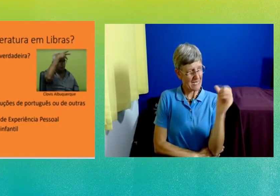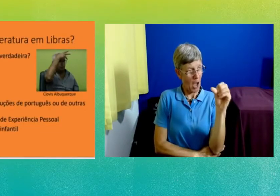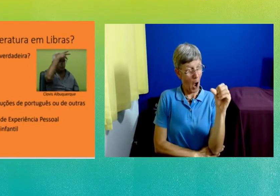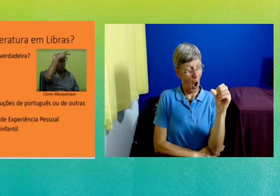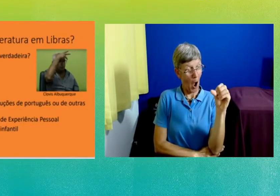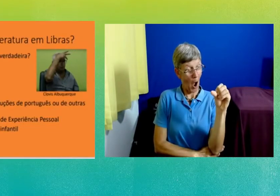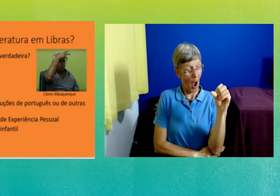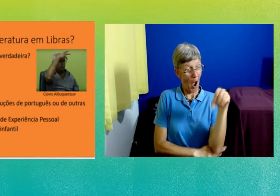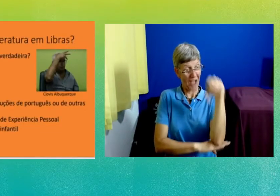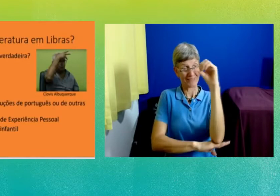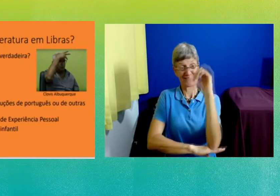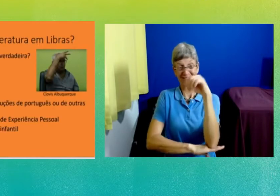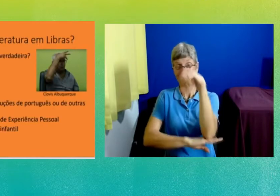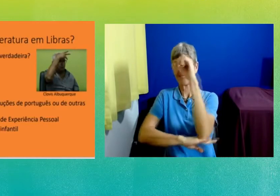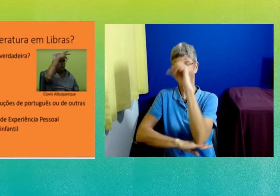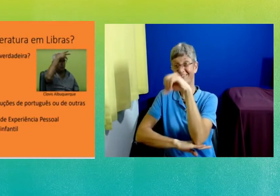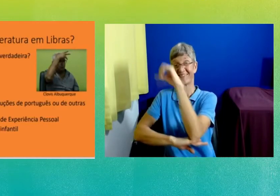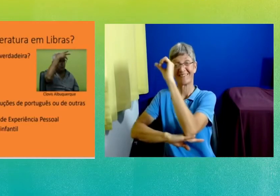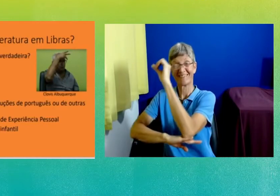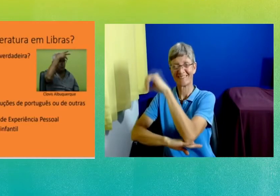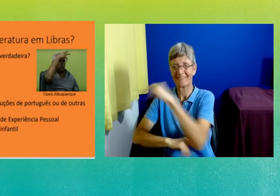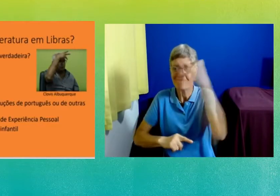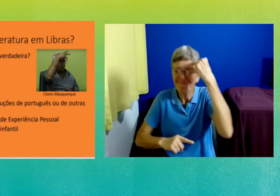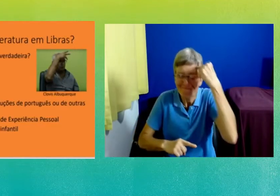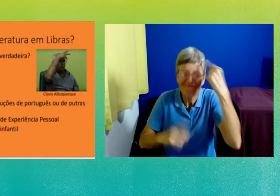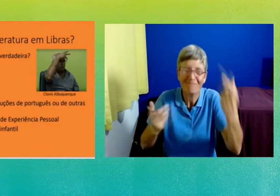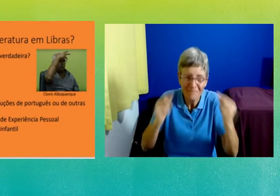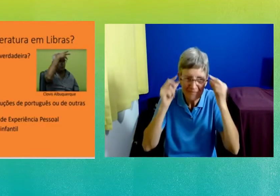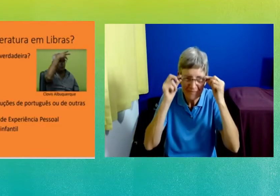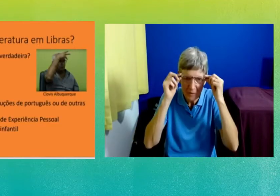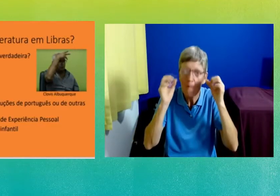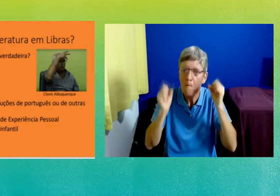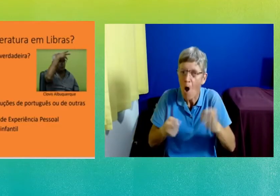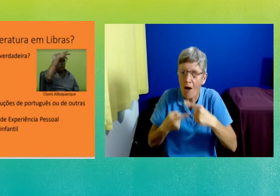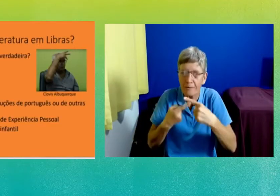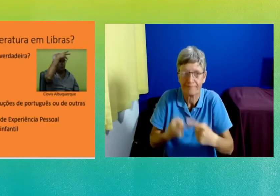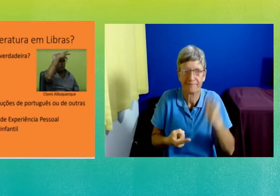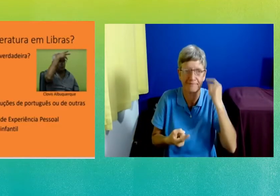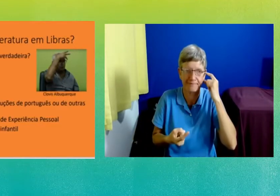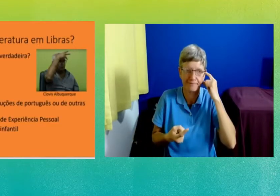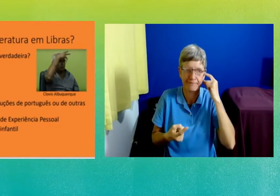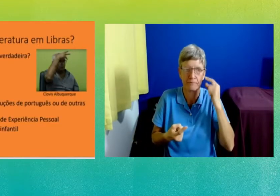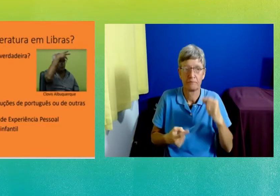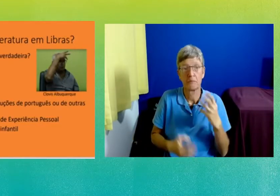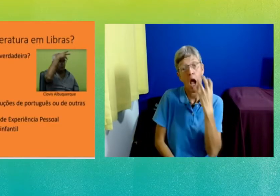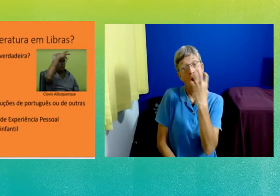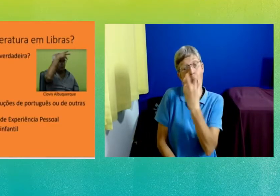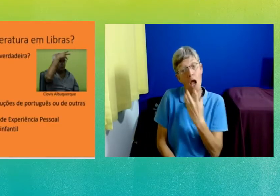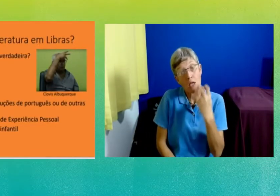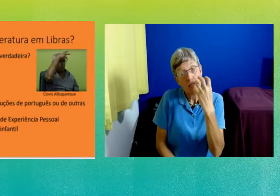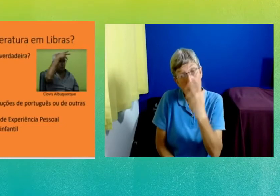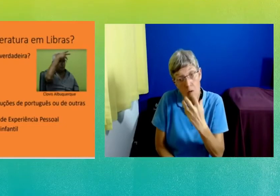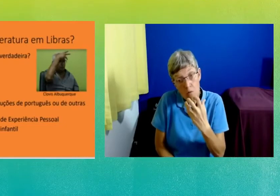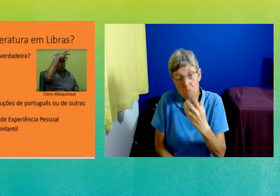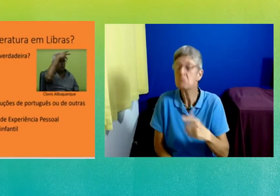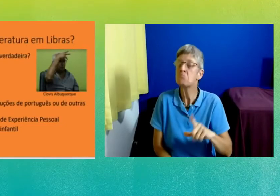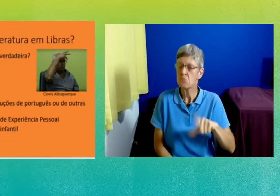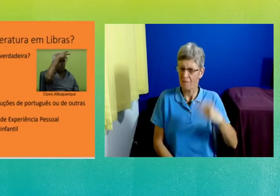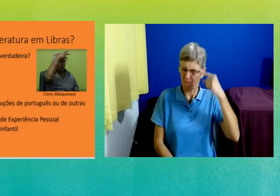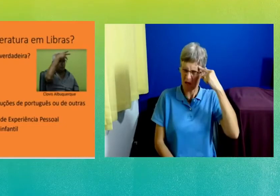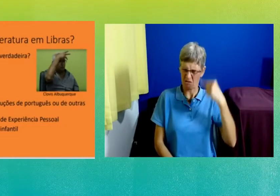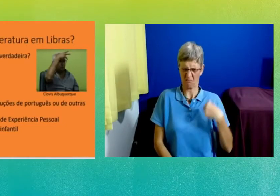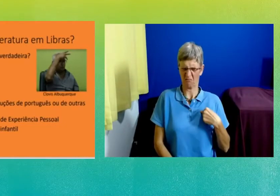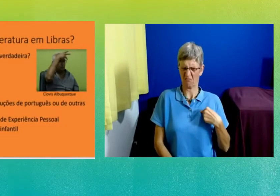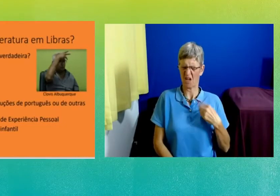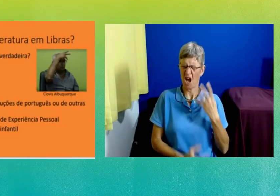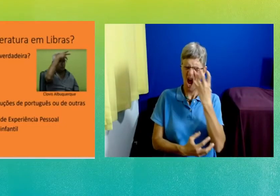número 4, um gato, né? A configuração do número 6, então, com as